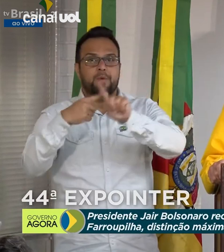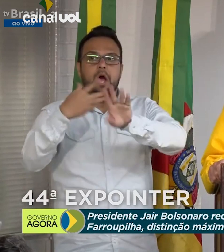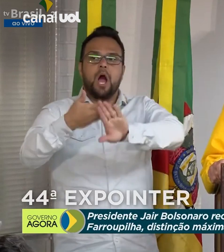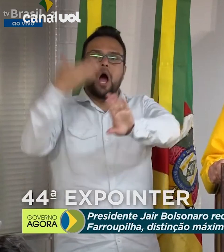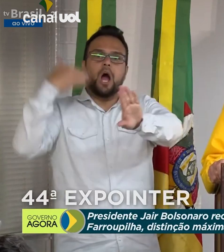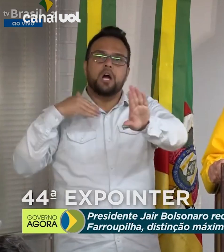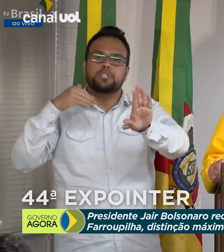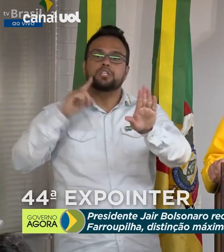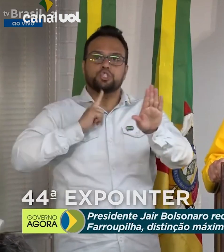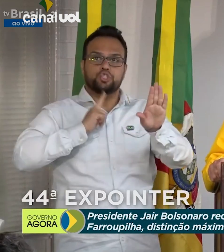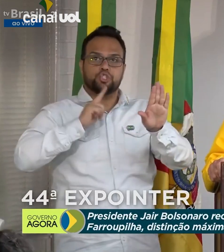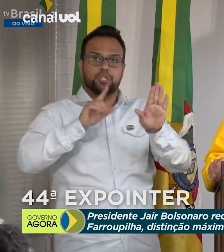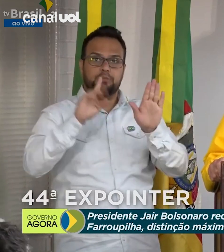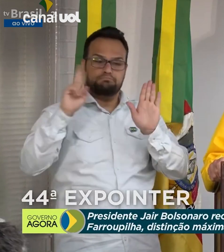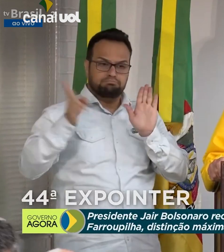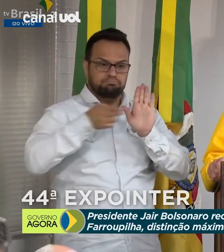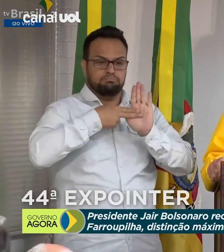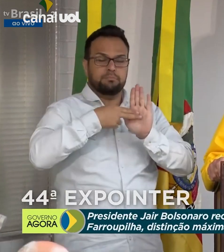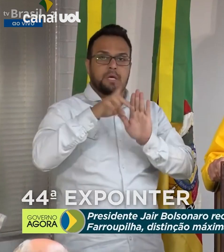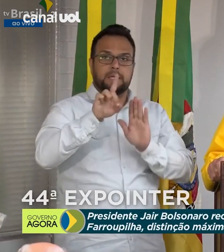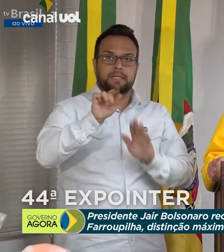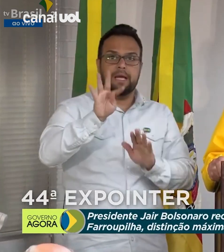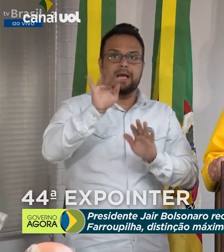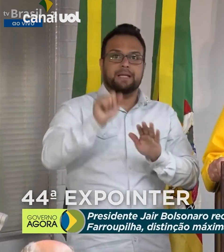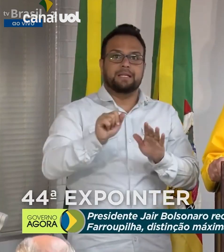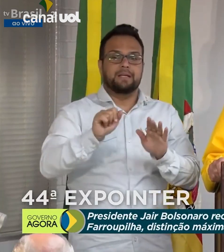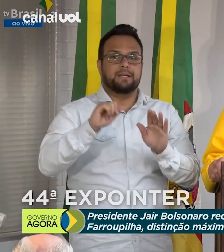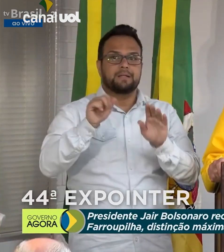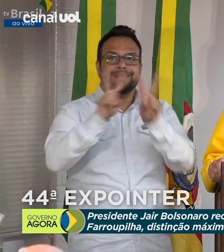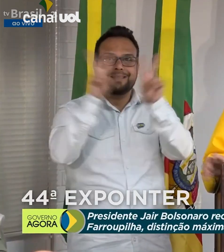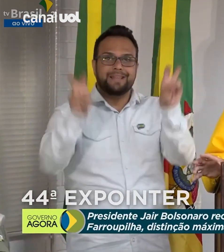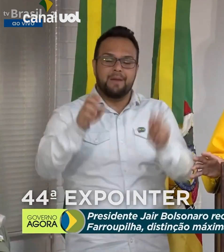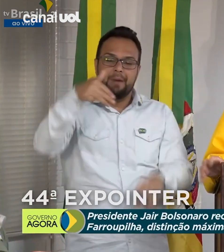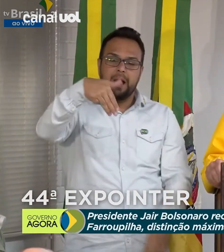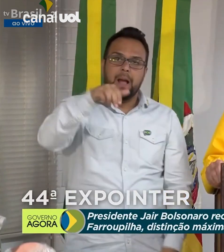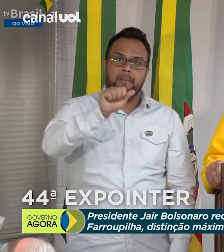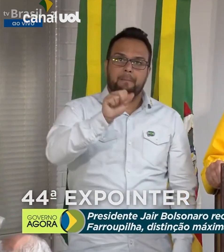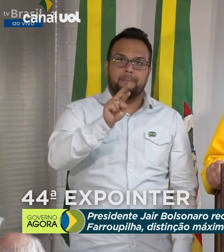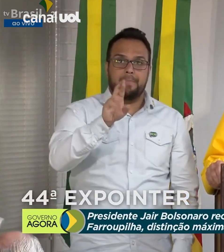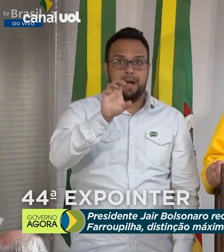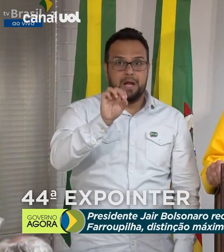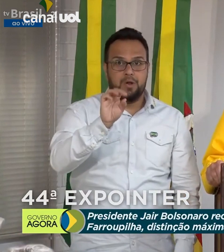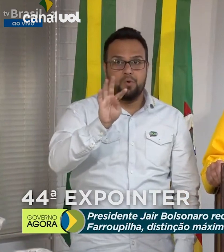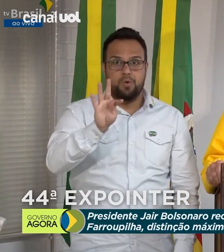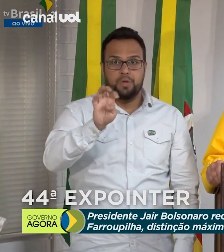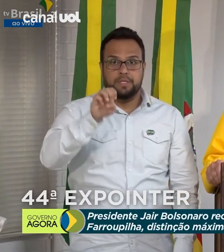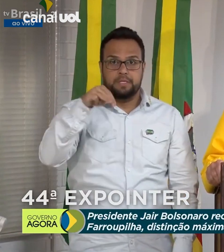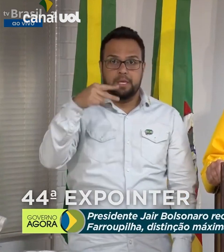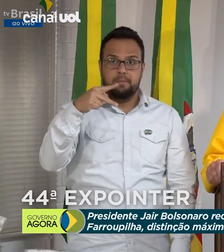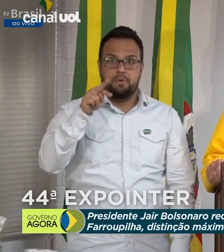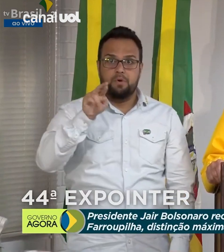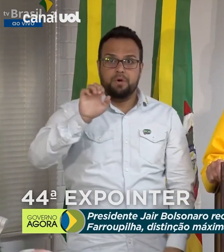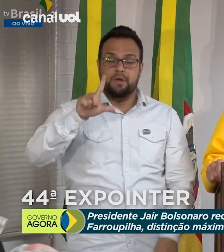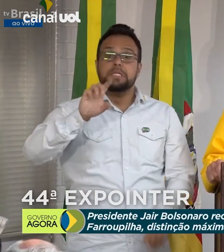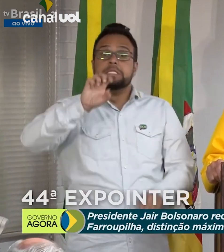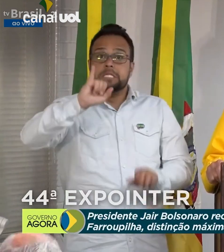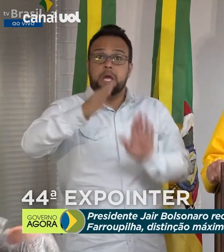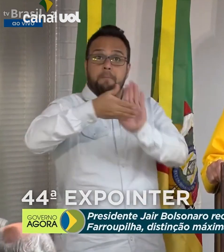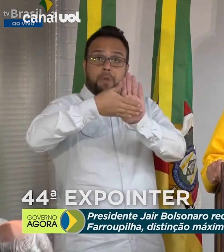daquela fixada há pouco tempo, conhecido como marco temporal. Se a proposta do ministro